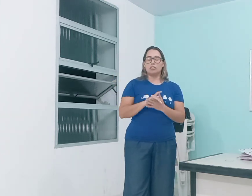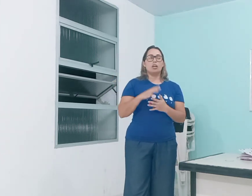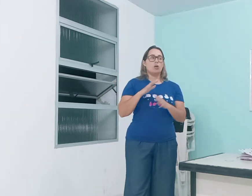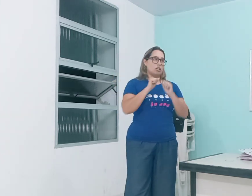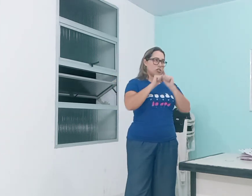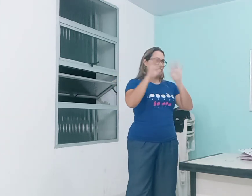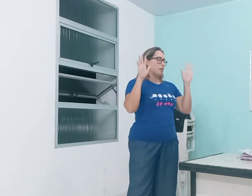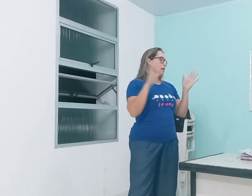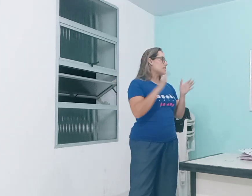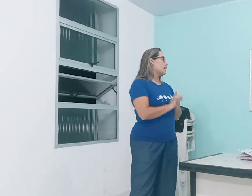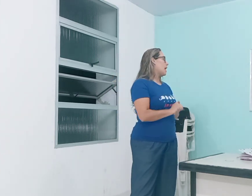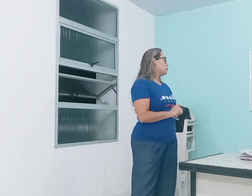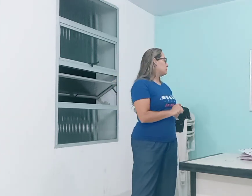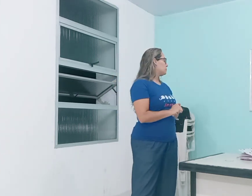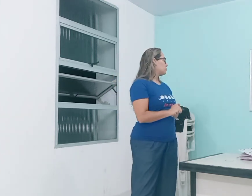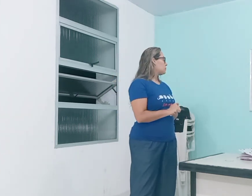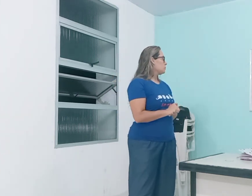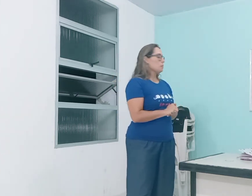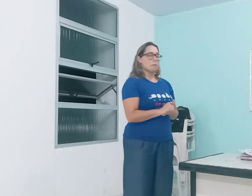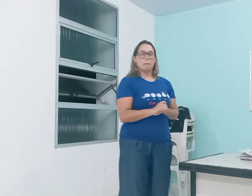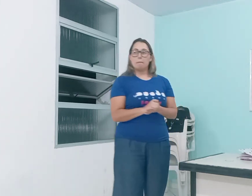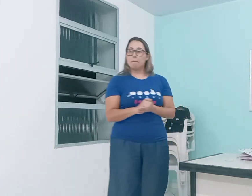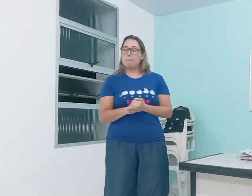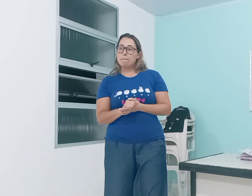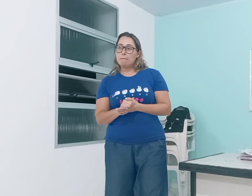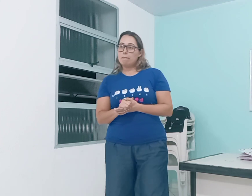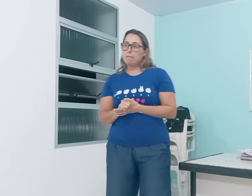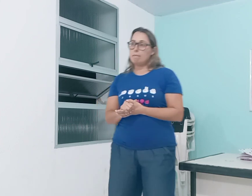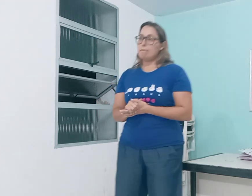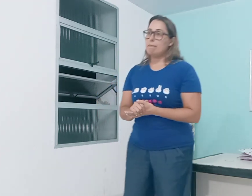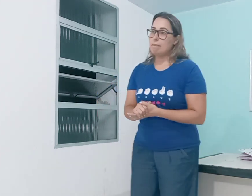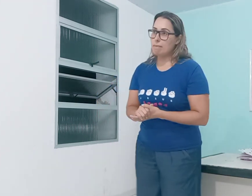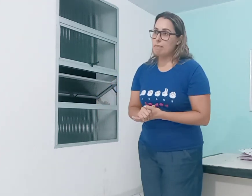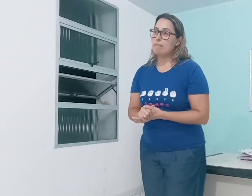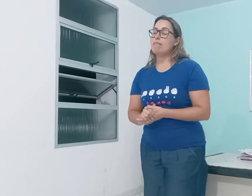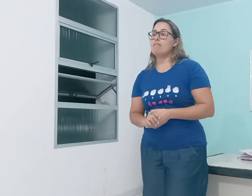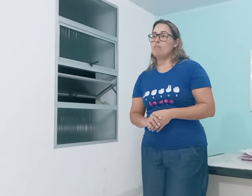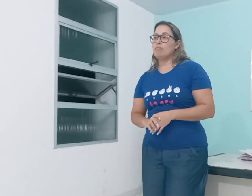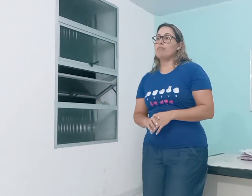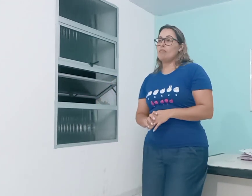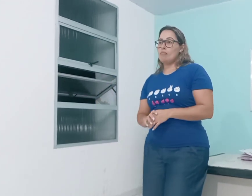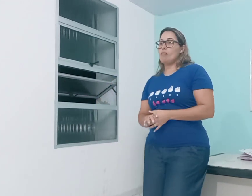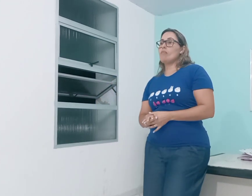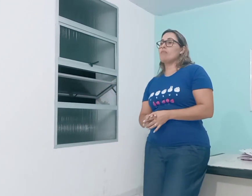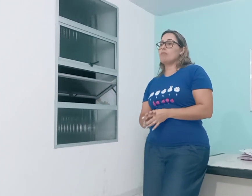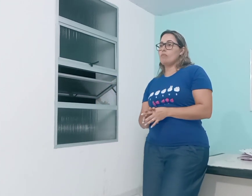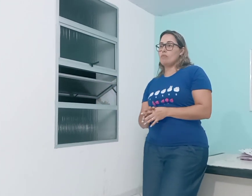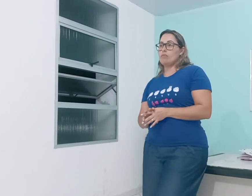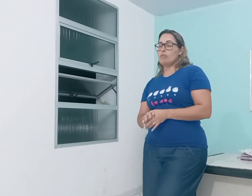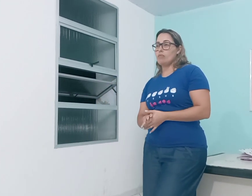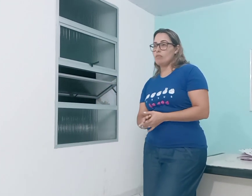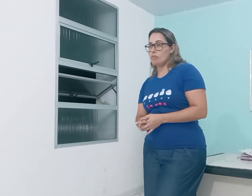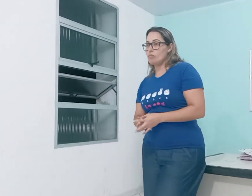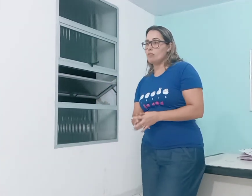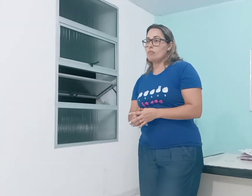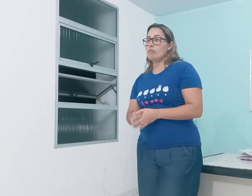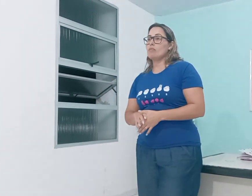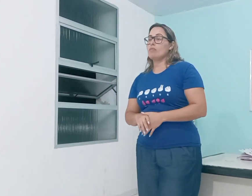eu acho que fica mais claro. Mas é como que a gente faz então? Se estiver dentro do contexto sobre o nascimento e eu quero falar o dia